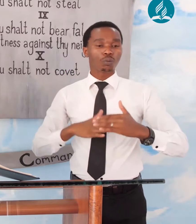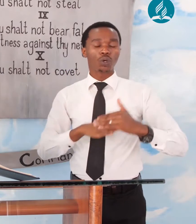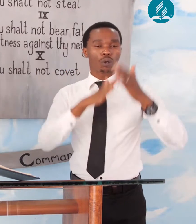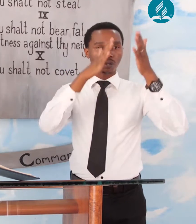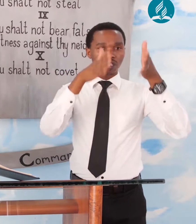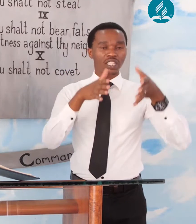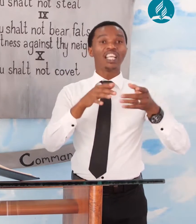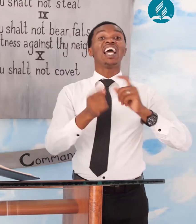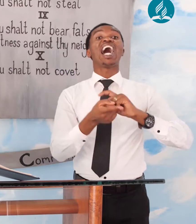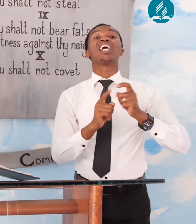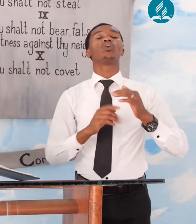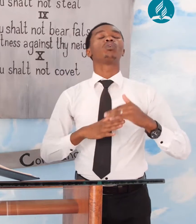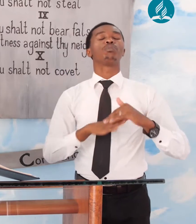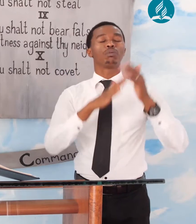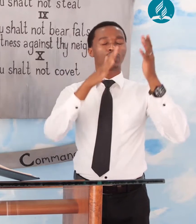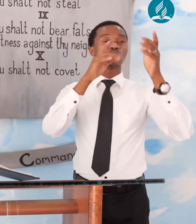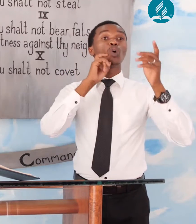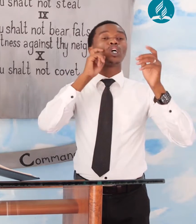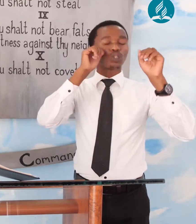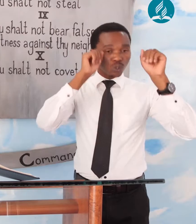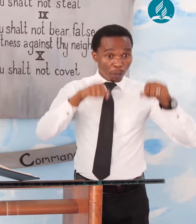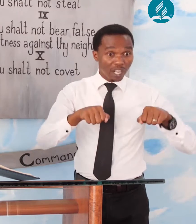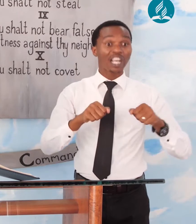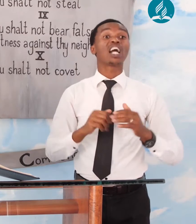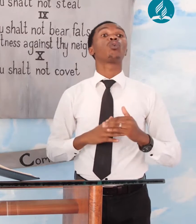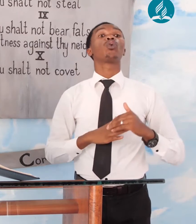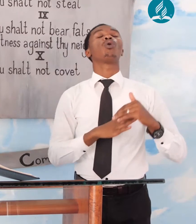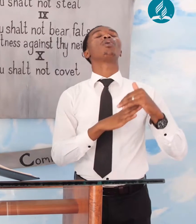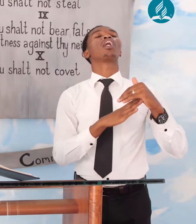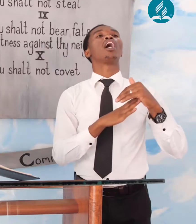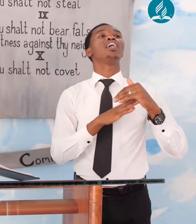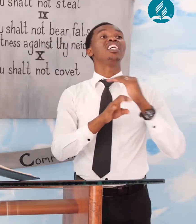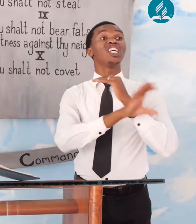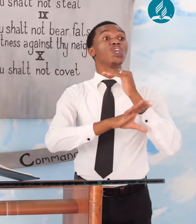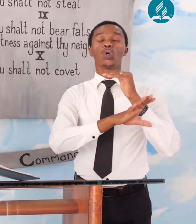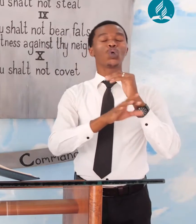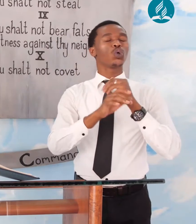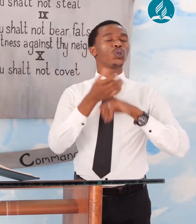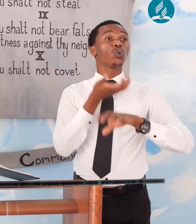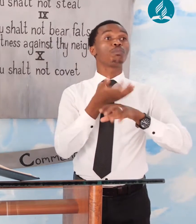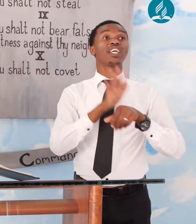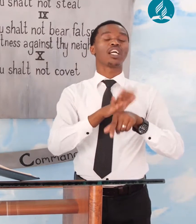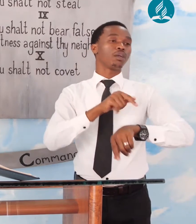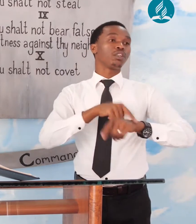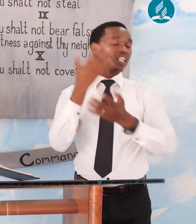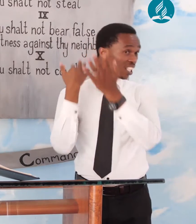kuba umuyobozi wo kuyobora igihugu cy'igihangange cya mbere ku isi muri icyo gihe aricyo Egiputa